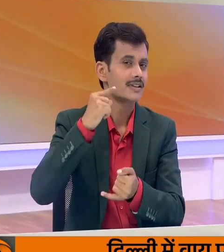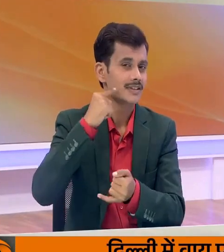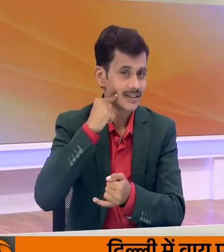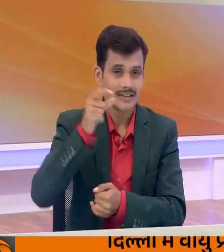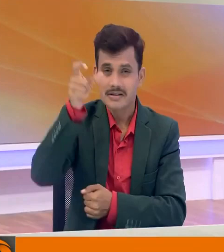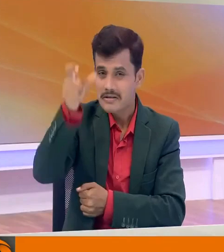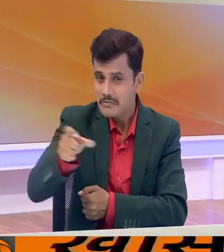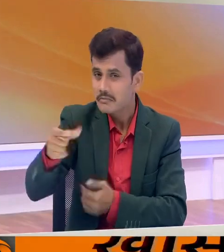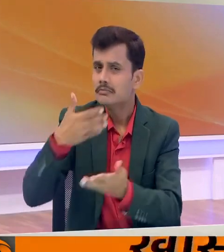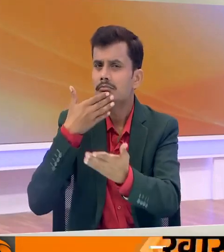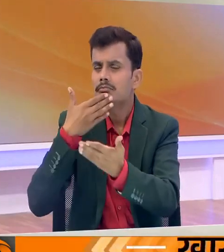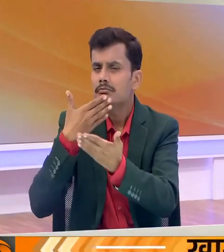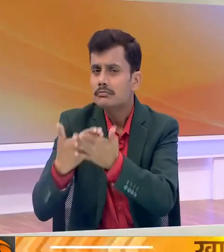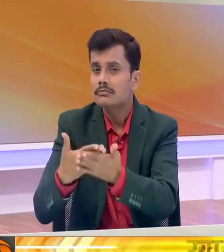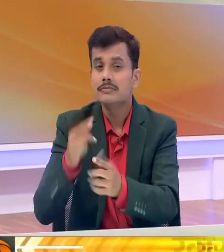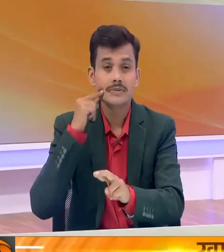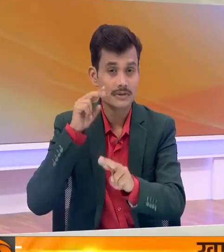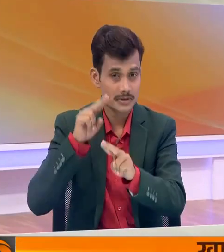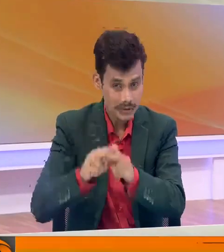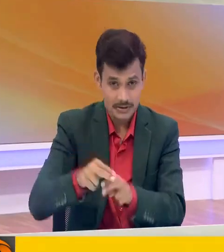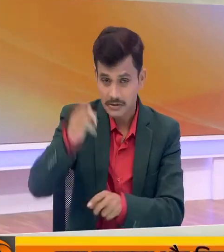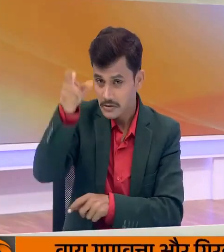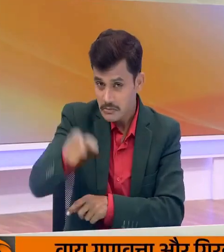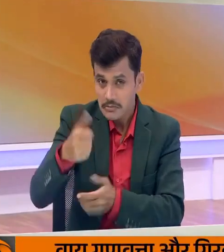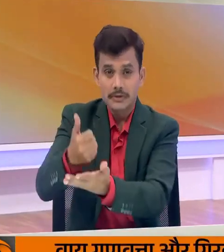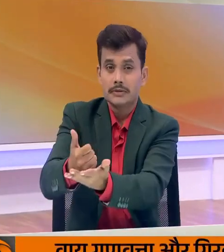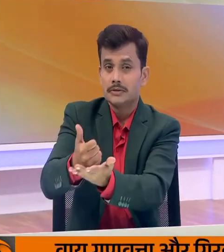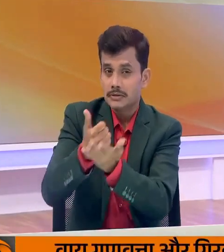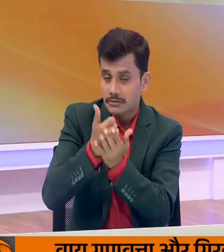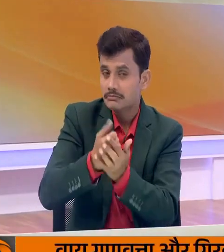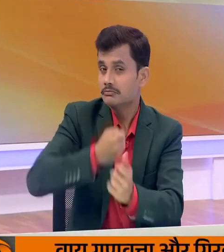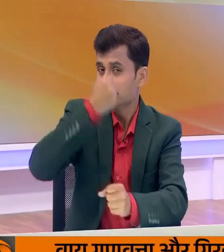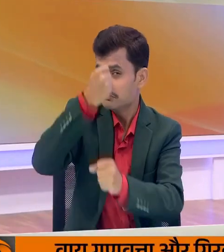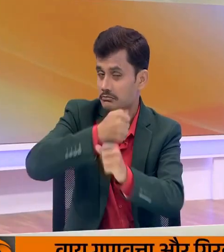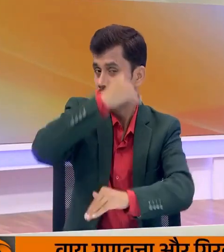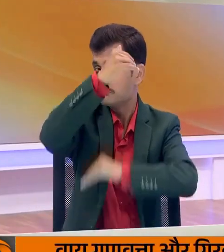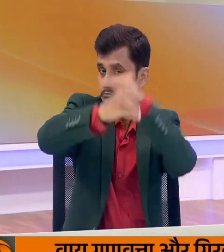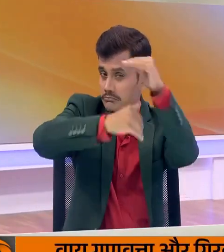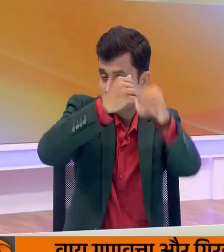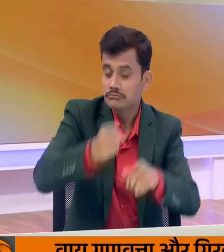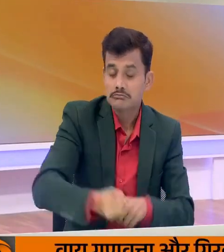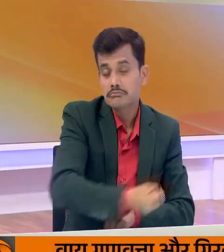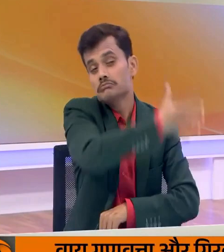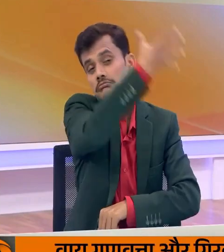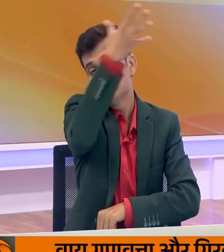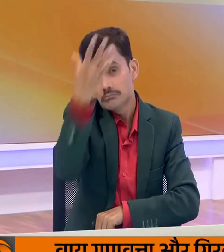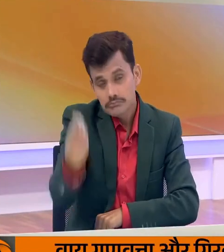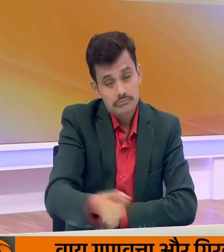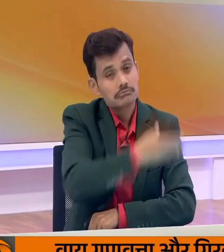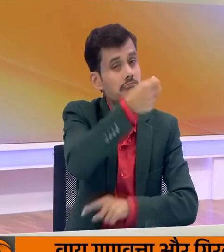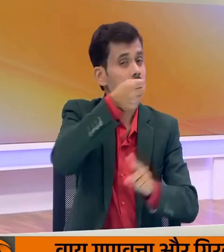हूं, साथ ही अगर जनता ने अपना समर्थन दिया तो विकास के लिए दिन रात काम करूंगा।